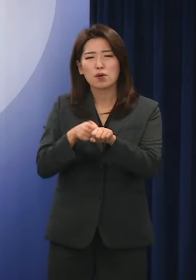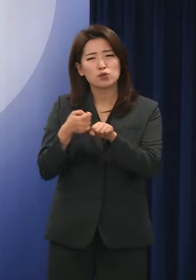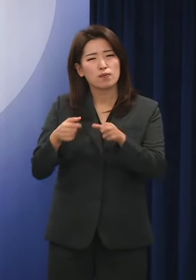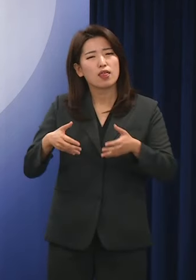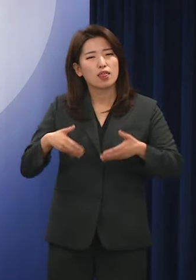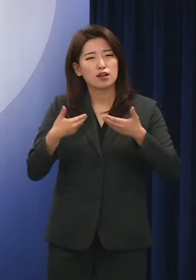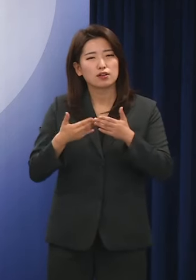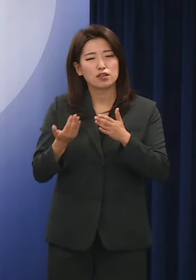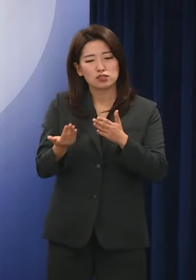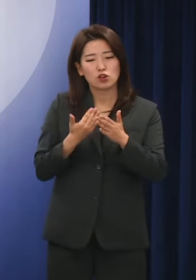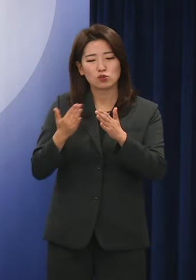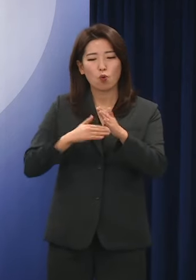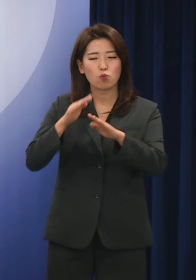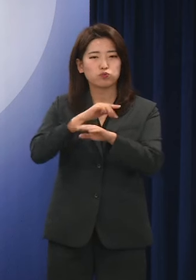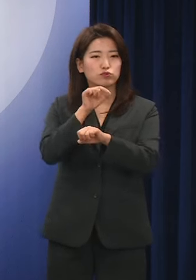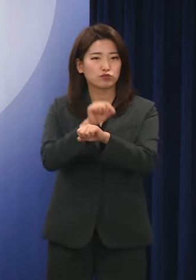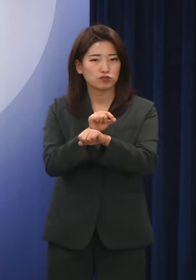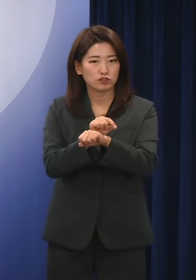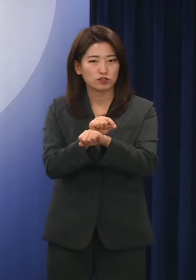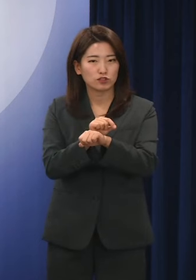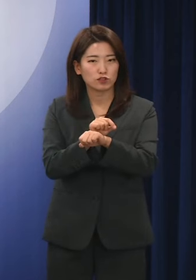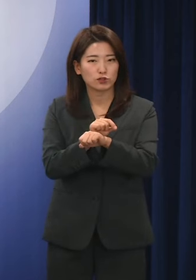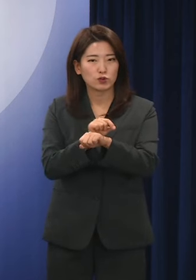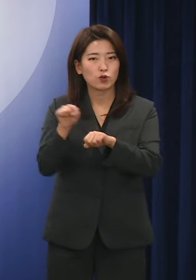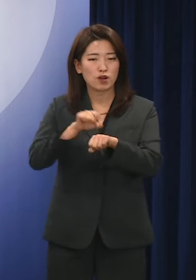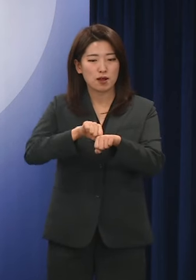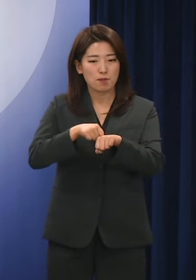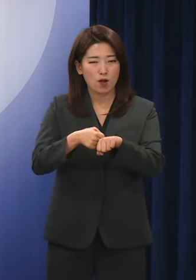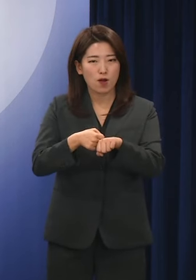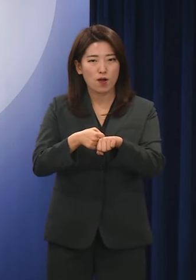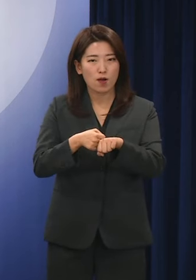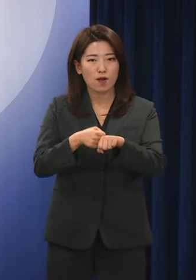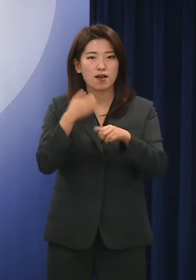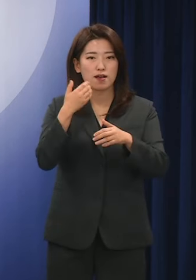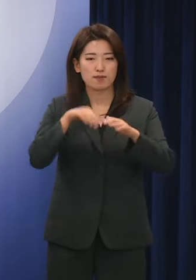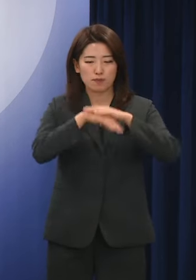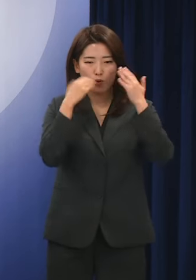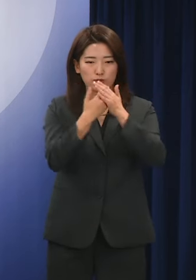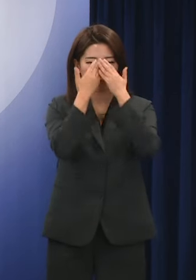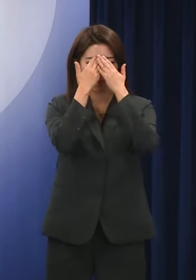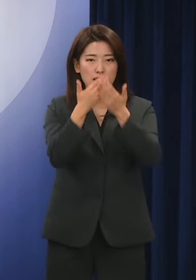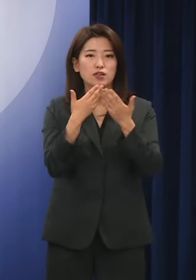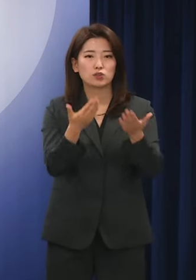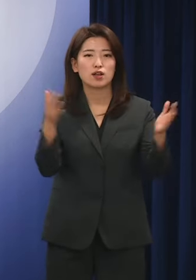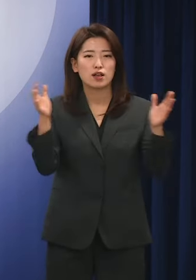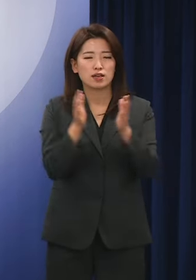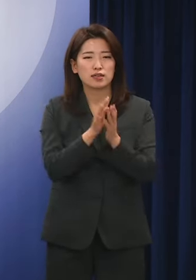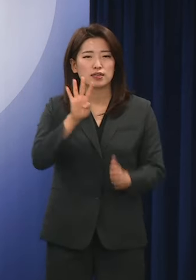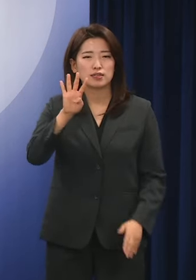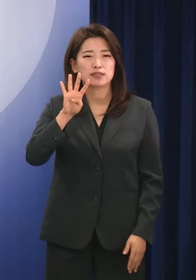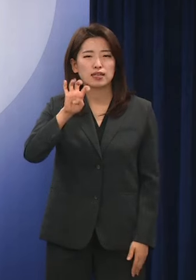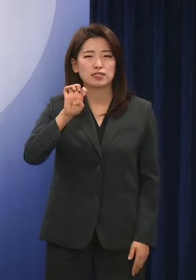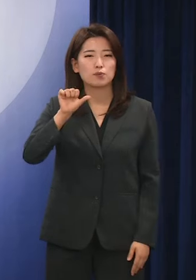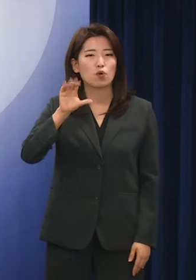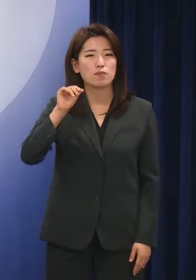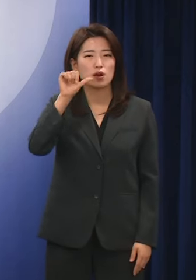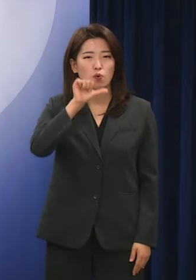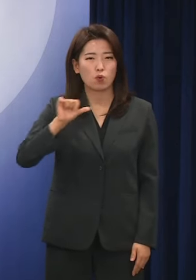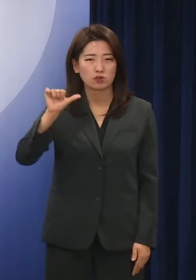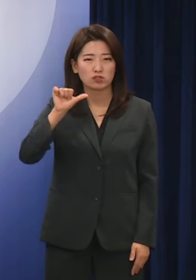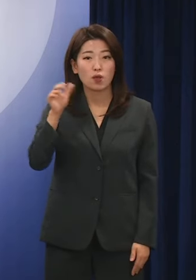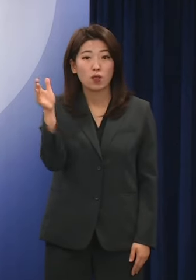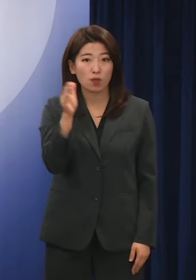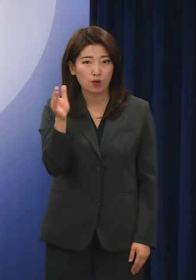전 현직 공무원에 대한 징계 사면 등총 45만 5,398명에 대한